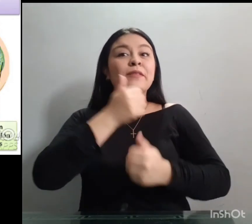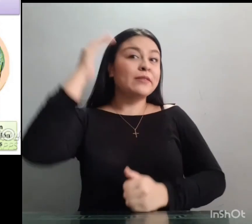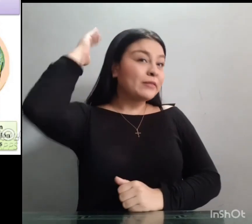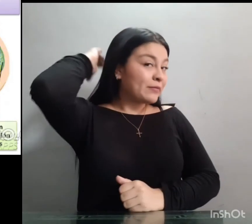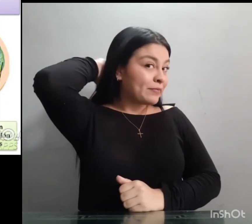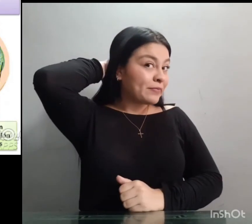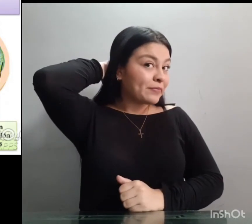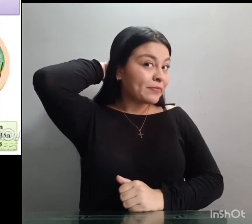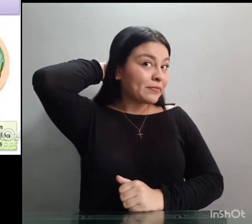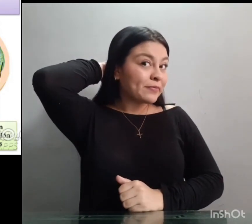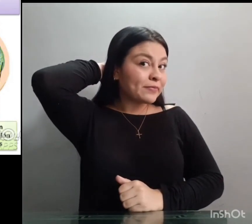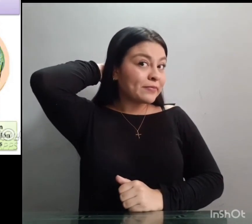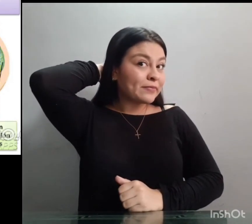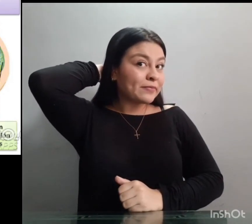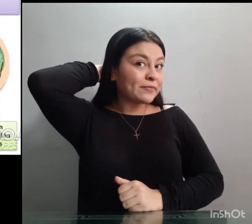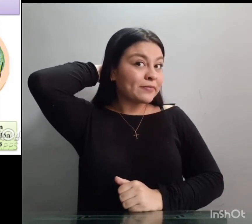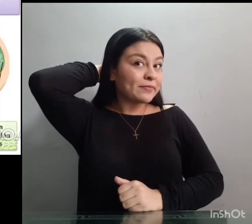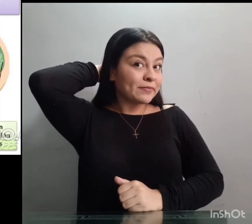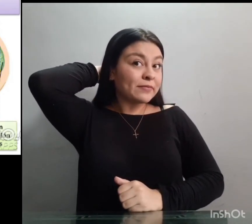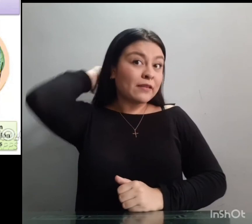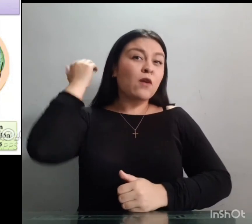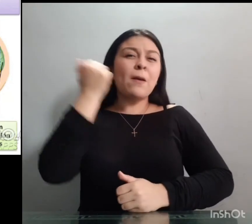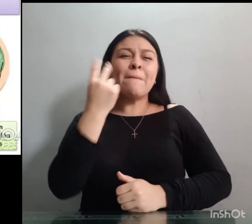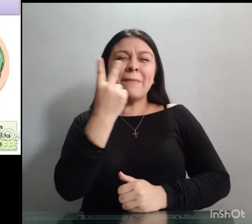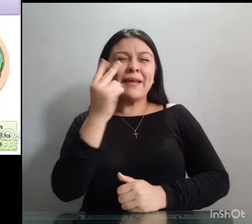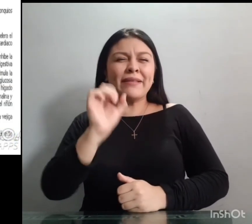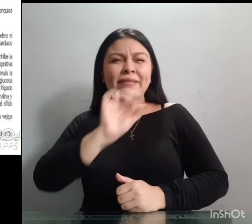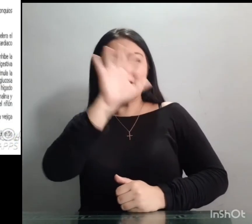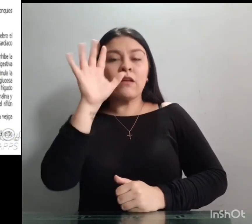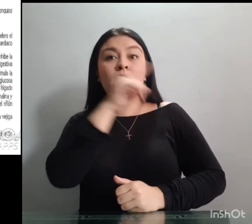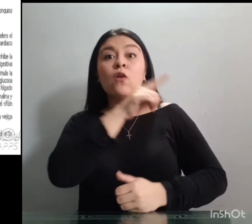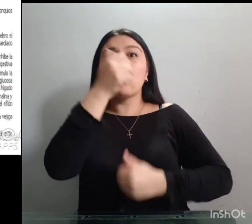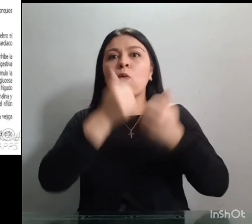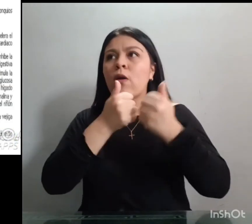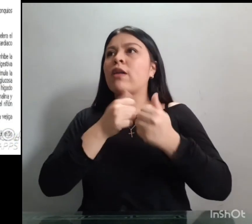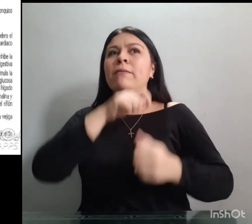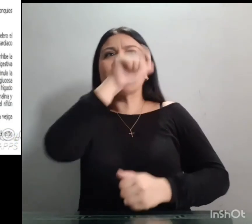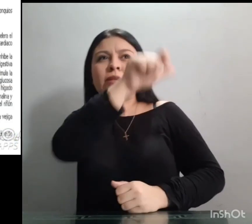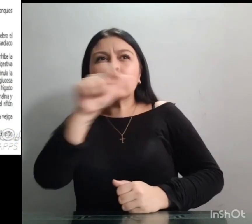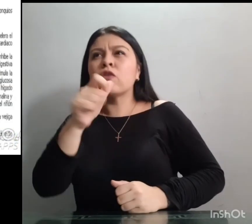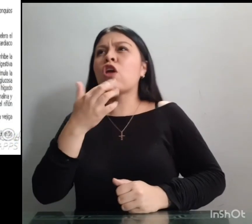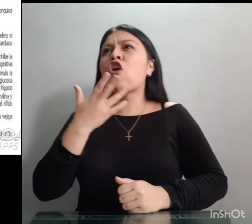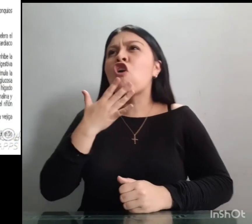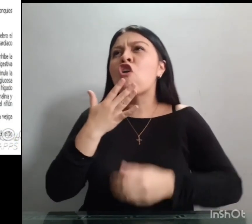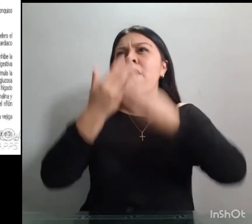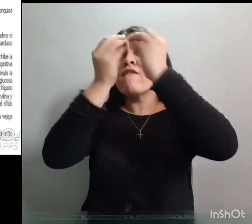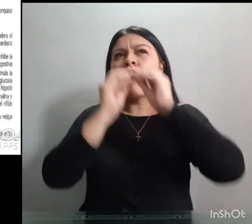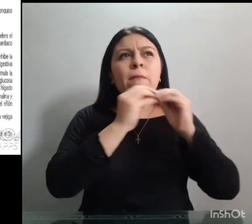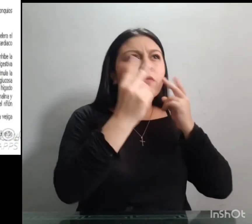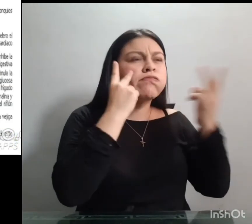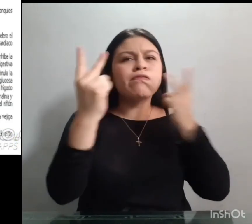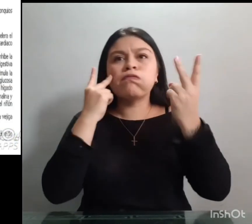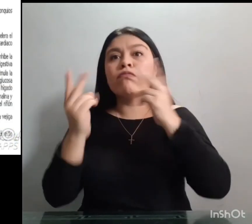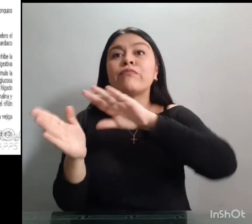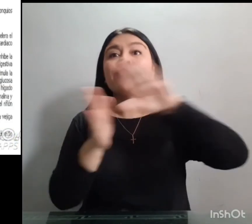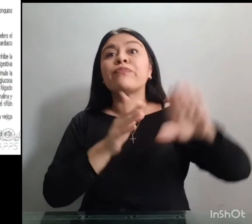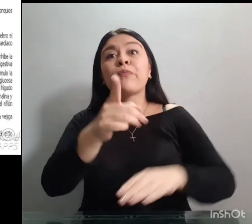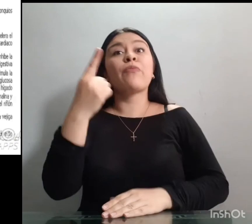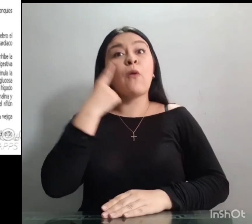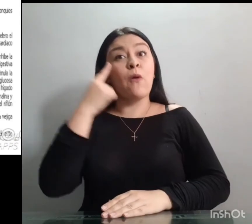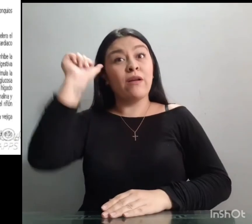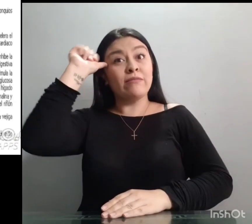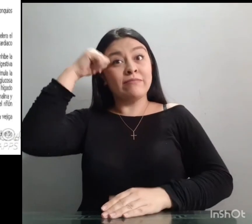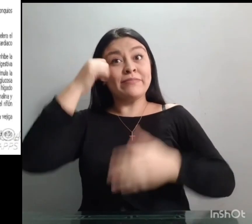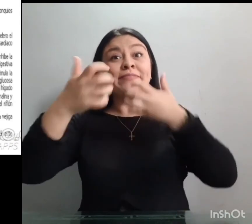permite ver las cosas, las personas, los colores, las formas. Recuerdan que el sistema nervioso desde el punto de